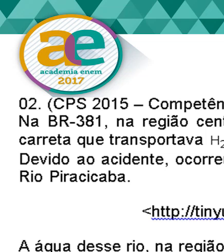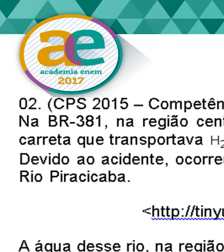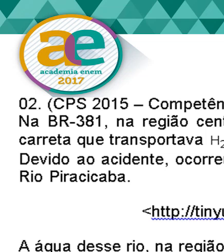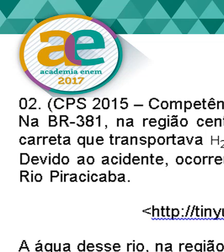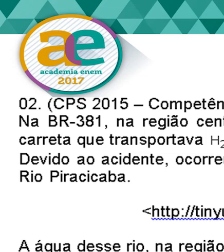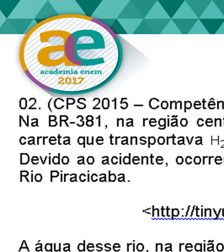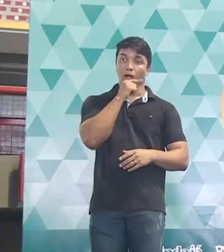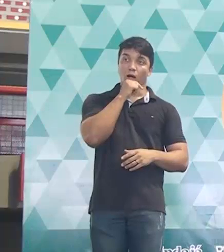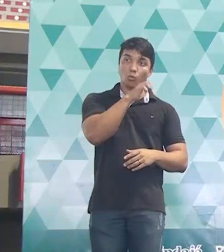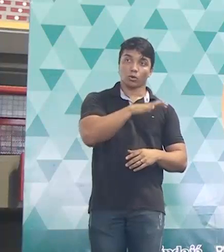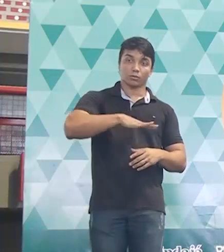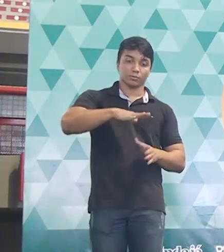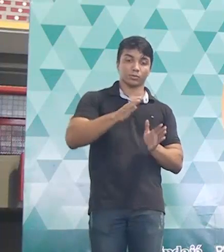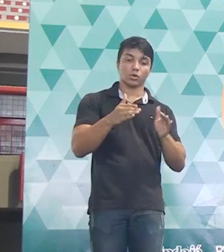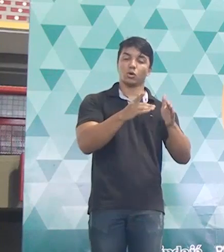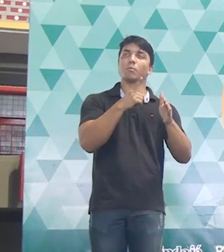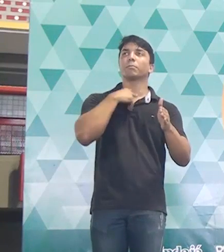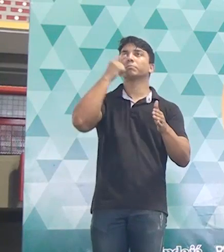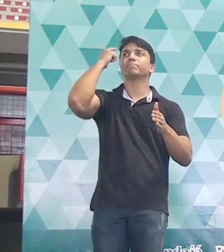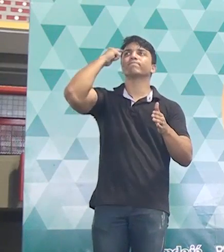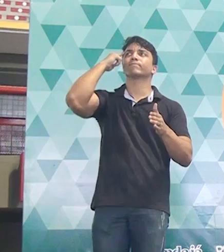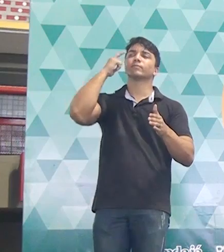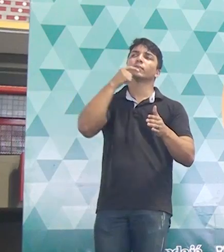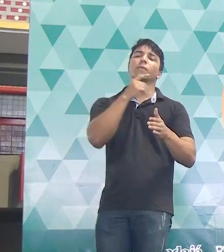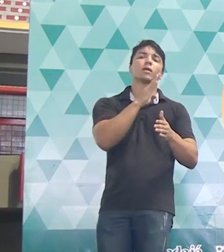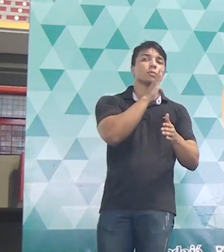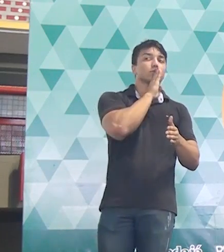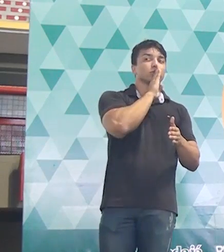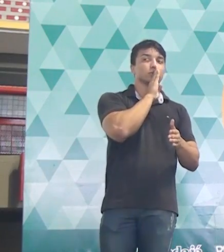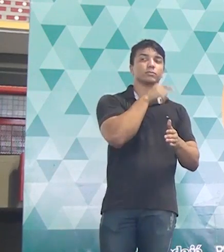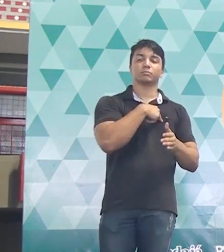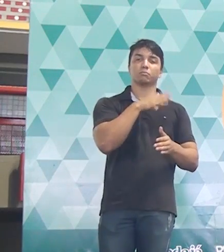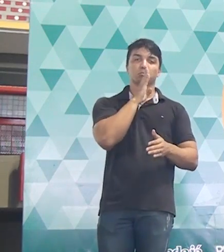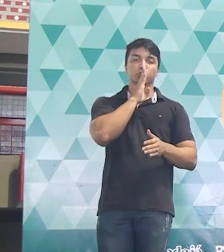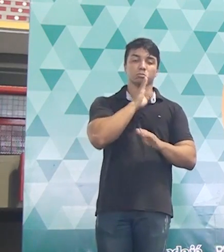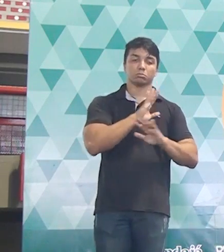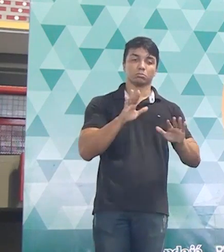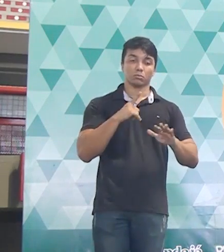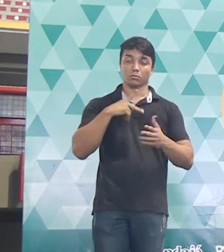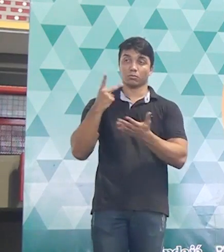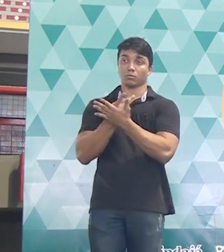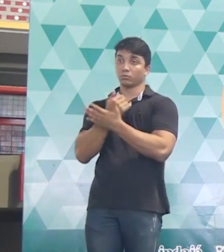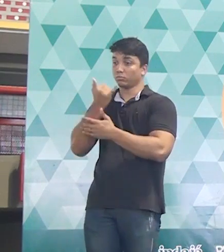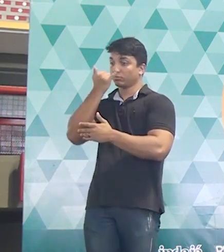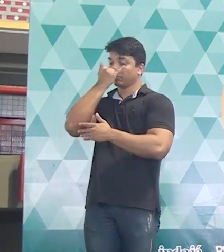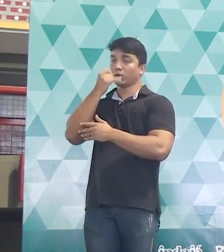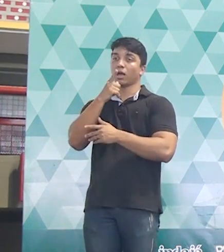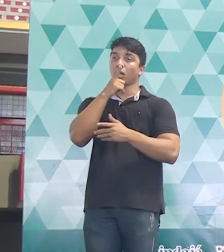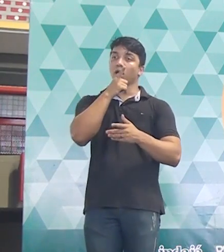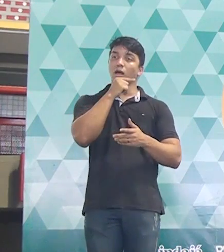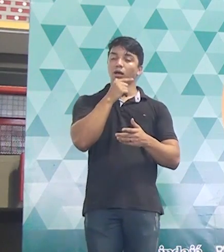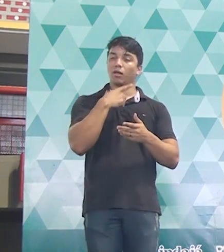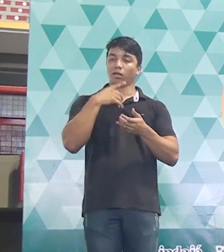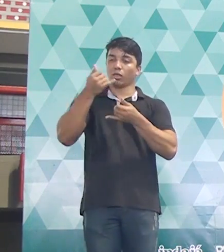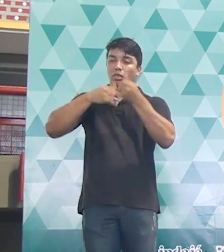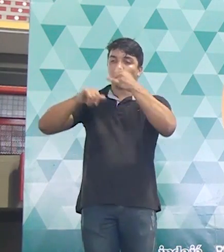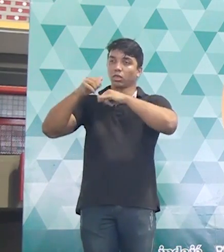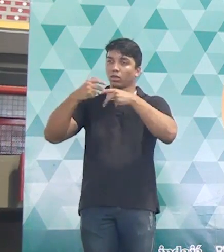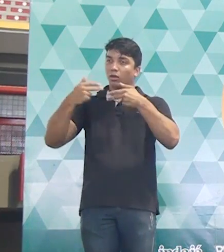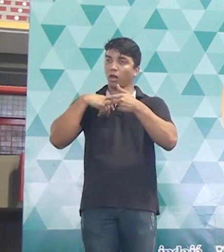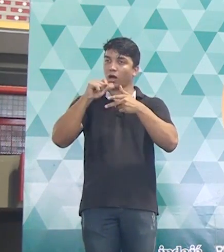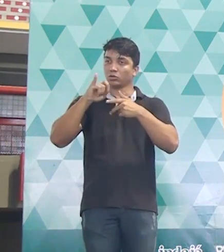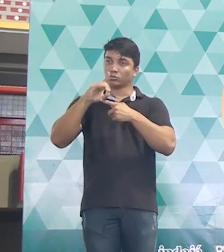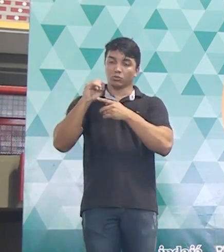rio era neutra. Houve um acidente e uma substância química foi para dentro da água do